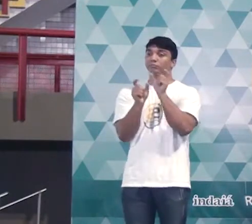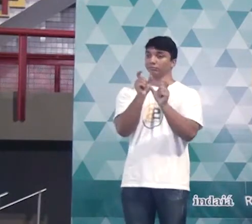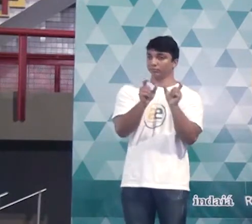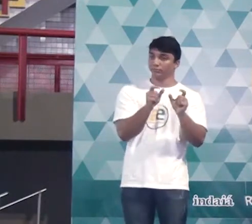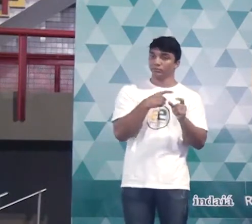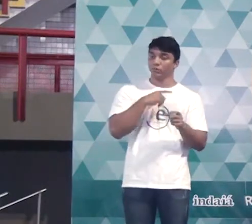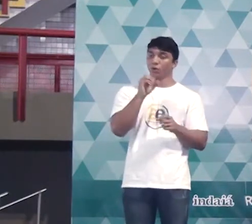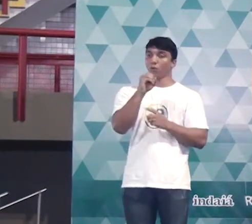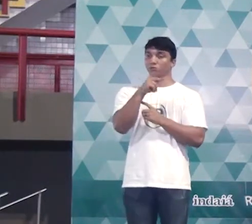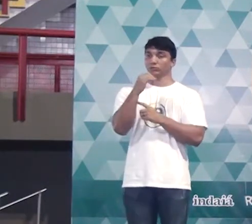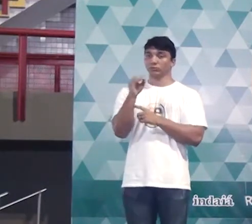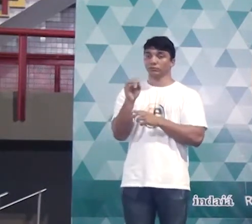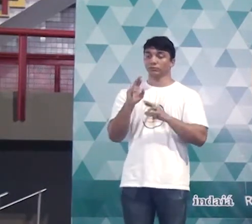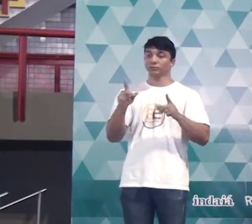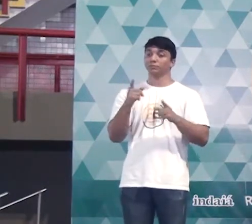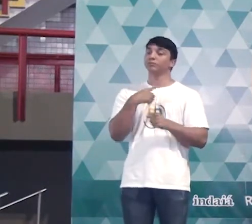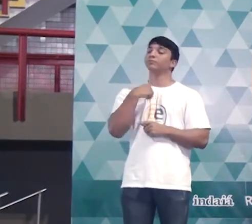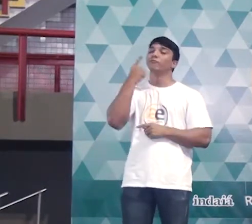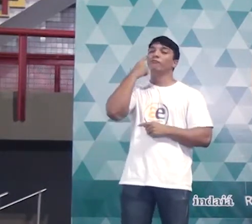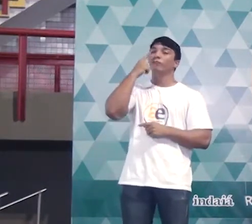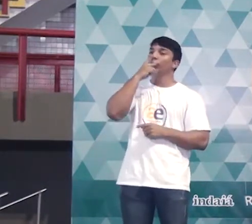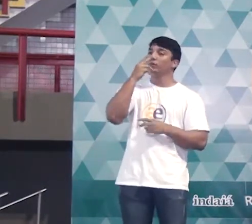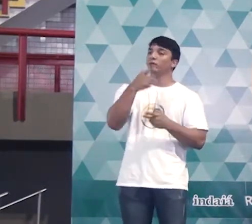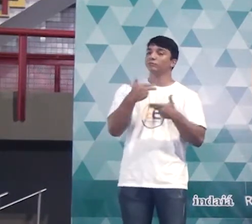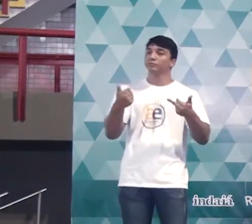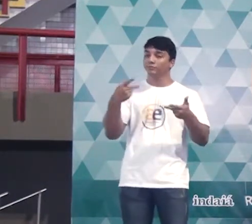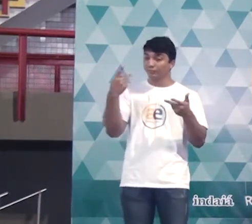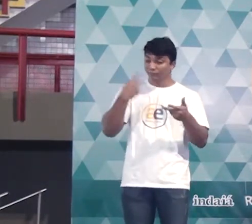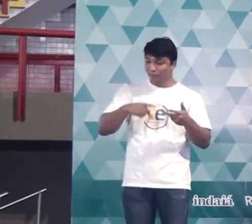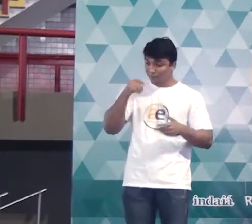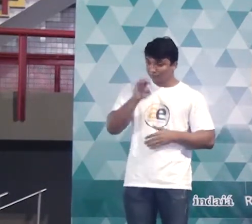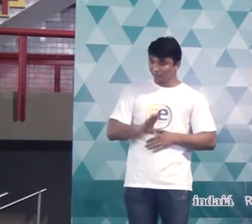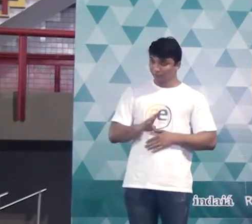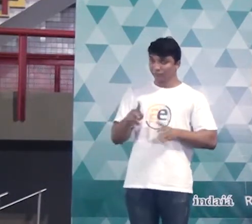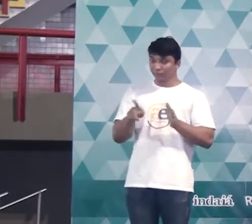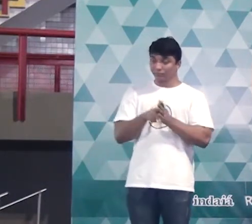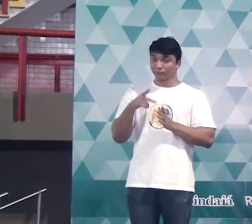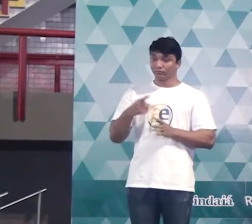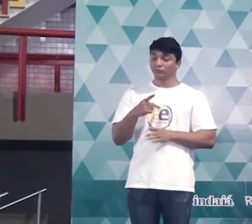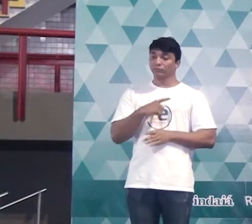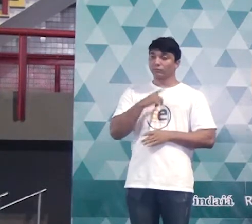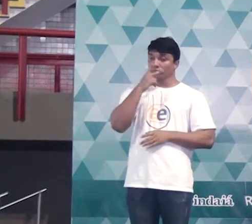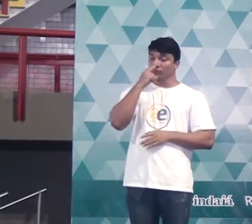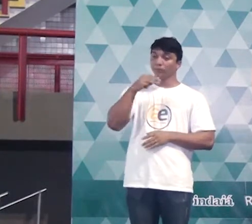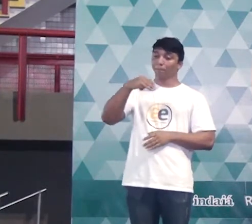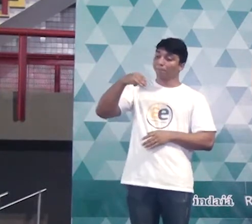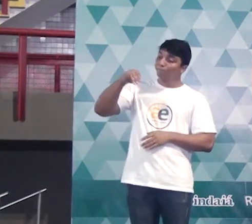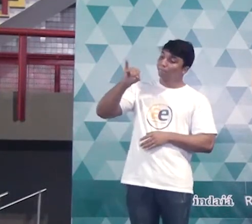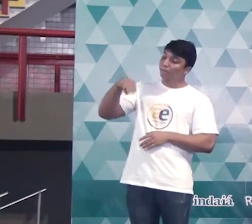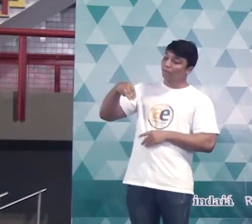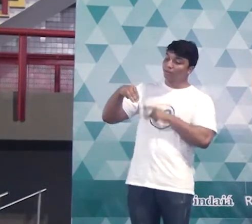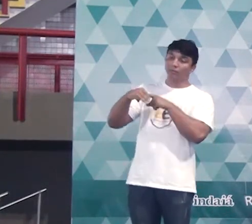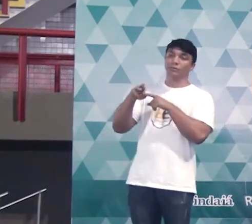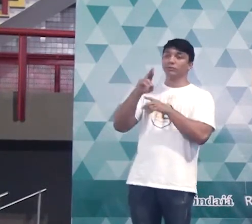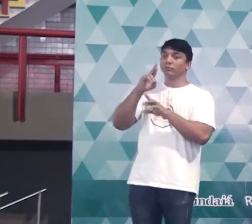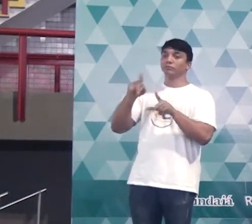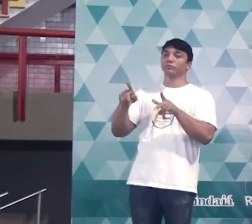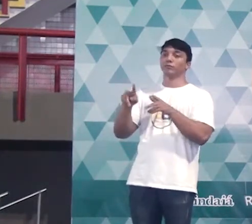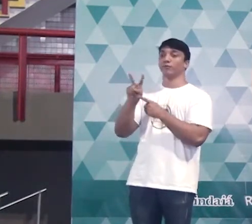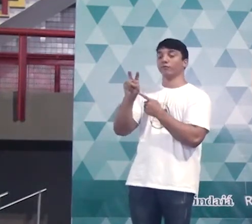essa opção. Quer ver uma coisa que é bem brasileira? É usar o mim como sujeito de